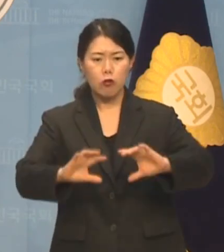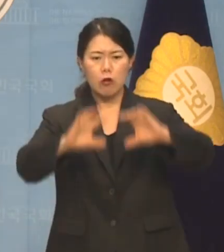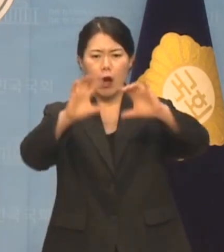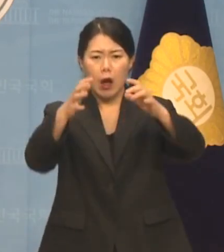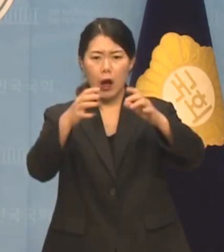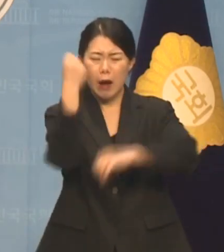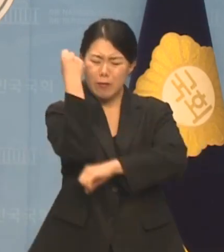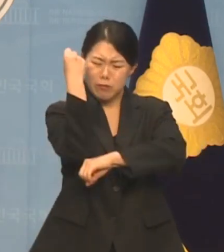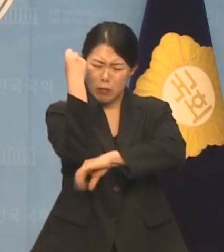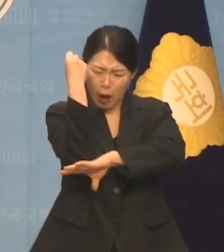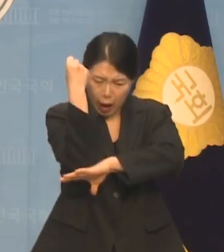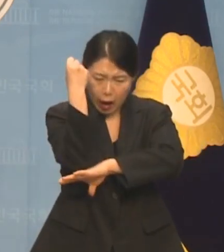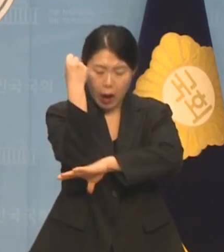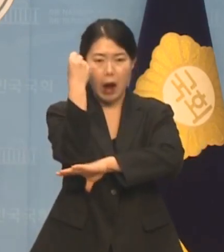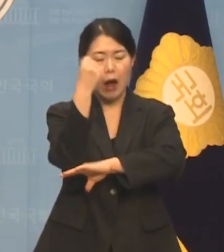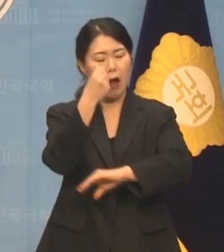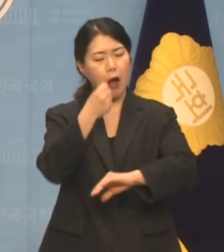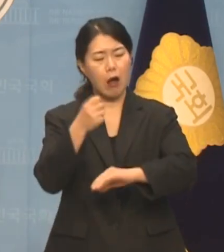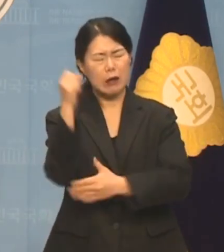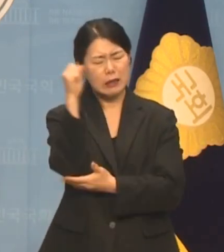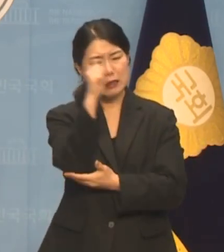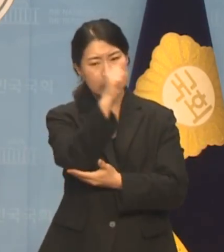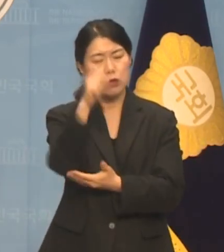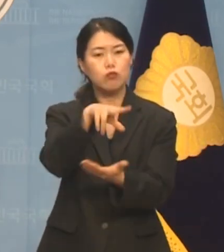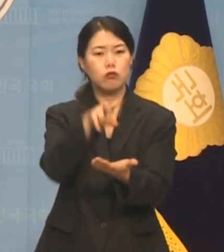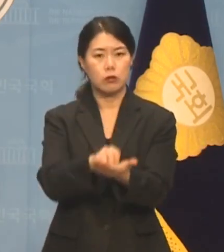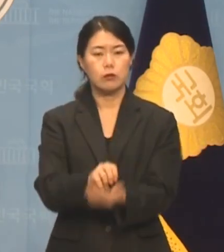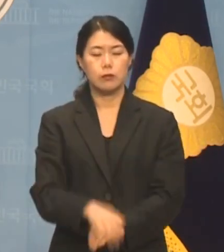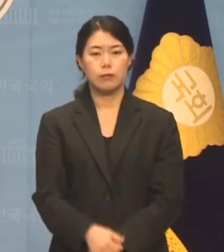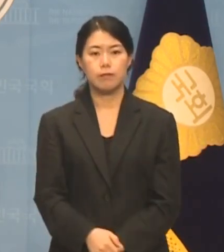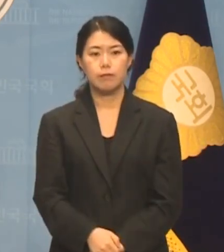매우 심각한 문제입니다.